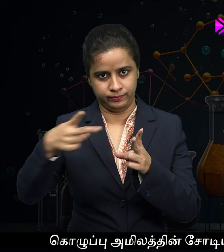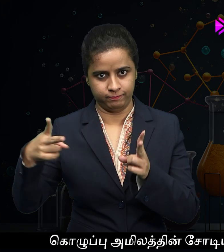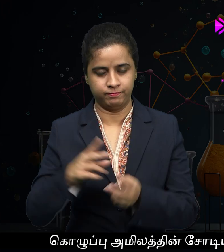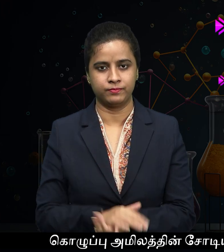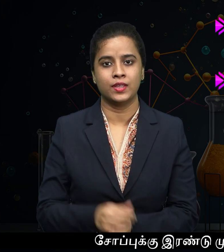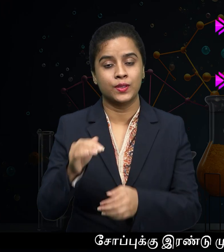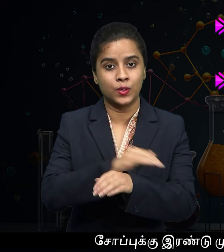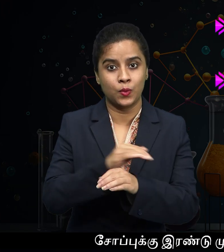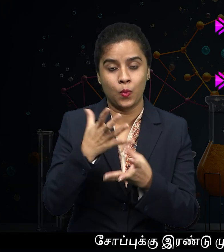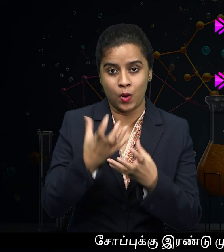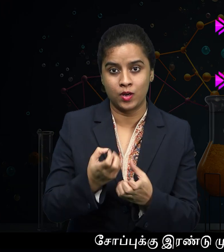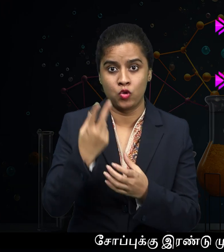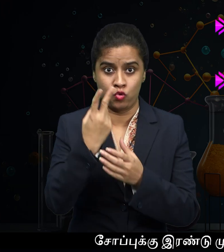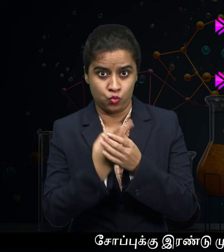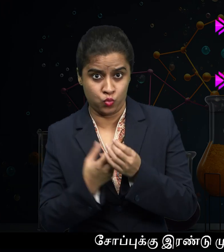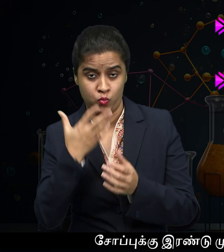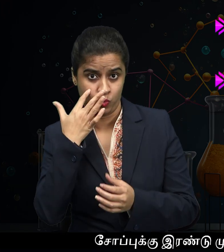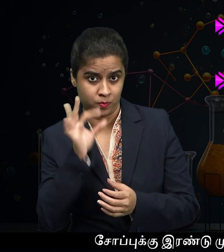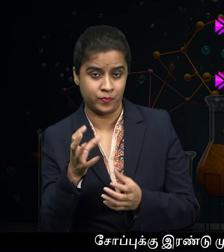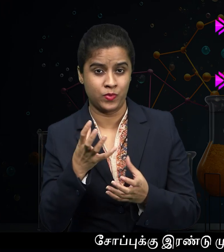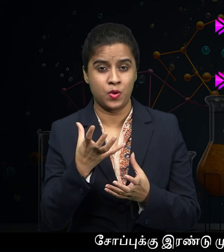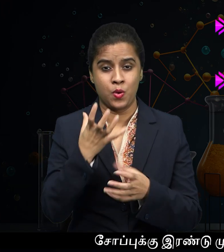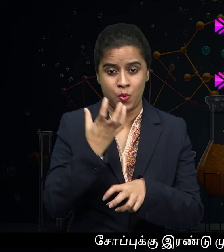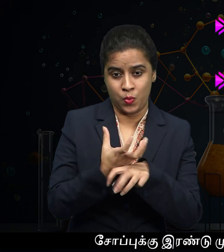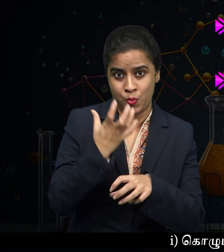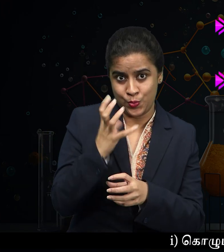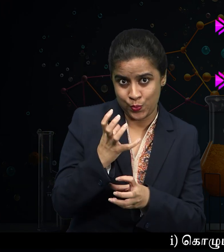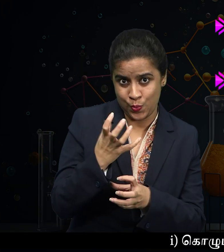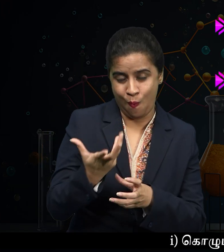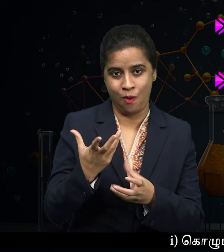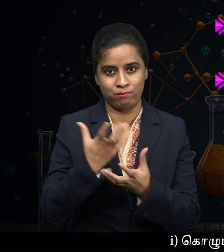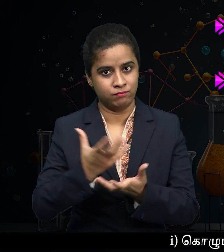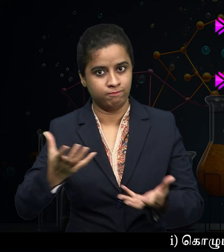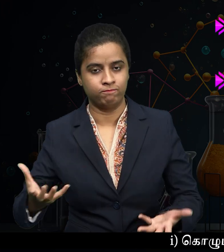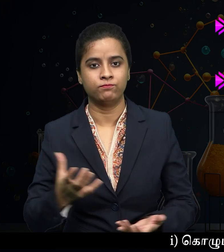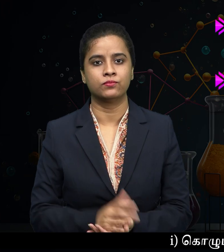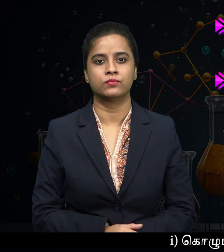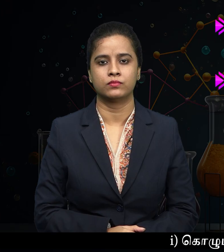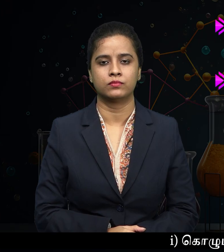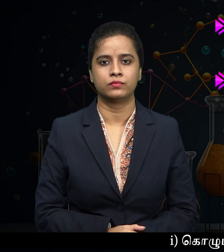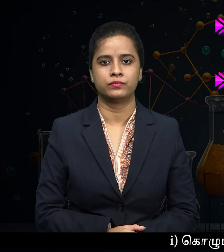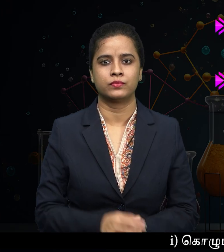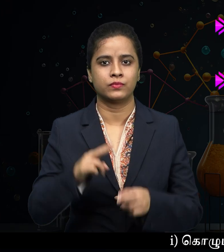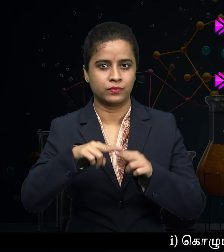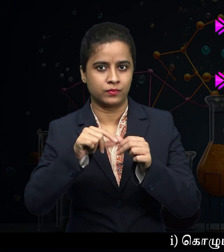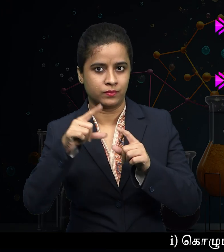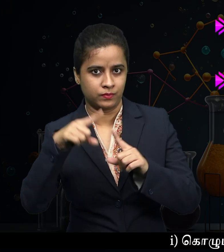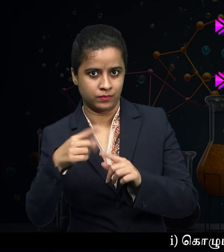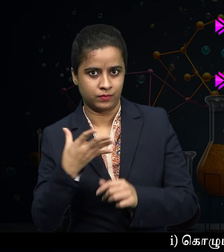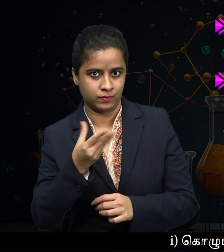உப்பு ஆகும். சோப்புக்கு 2 முக்கிய மூலப்பொருட்கள் தேவை. ஒன்று கொழுப்பு, மற்றொன்று